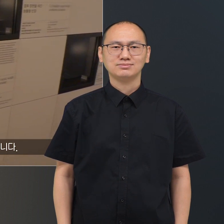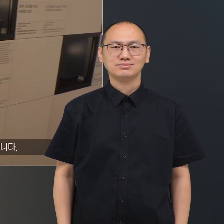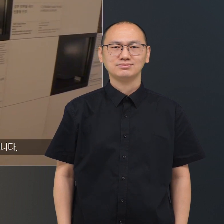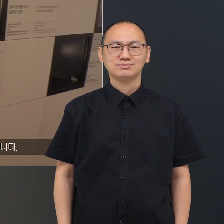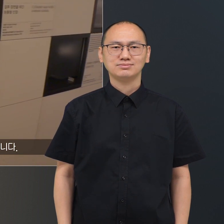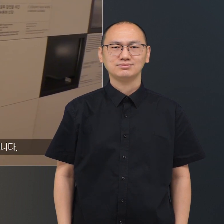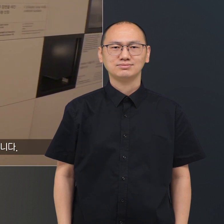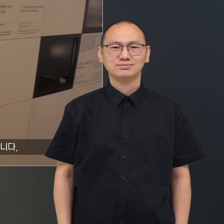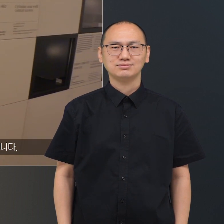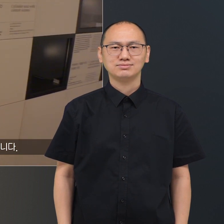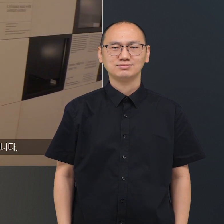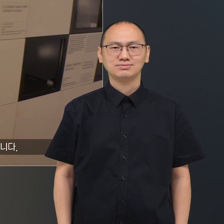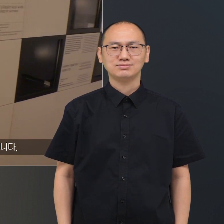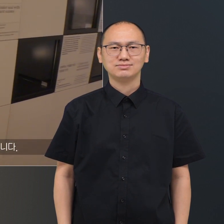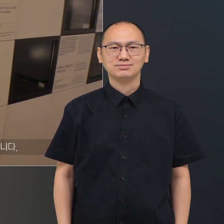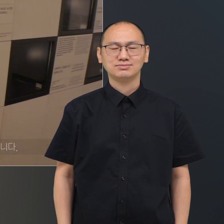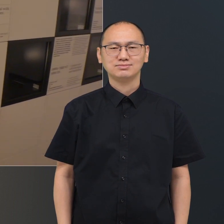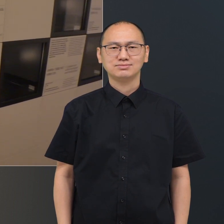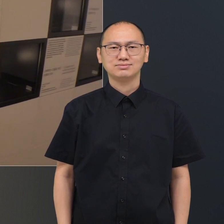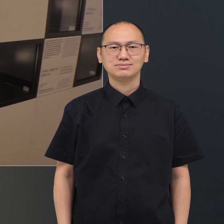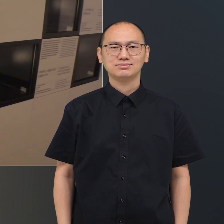계기가 될 것입니다.